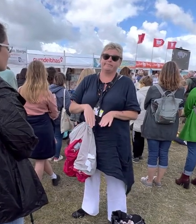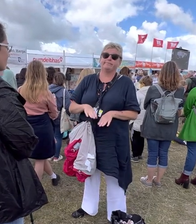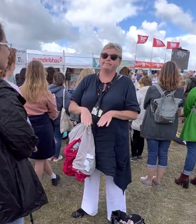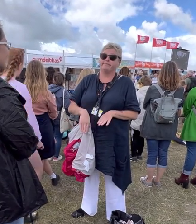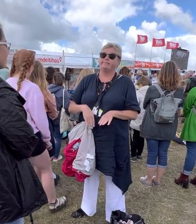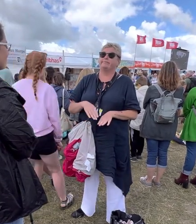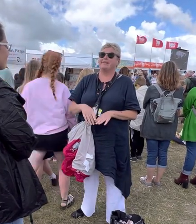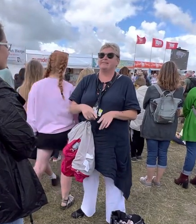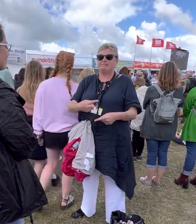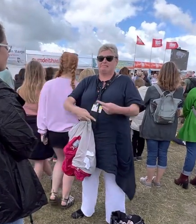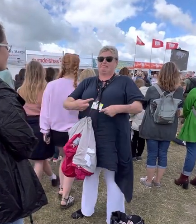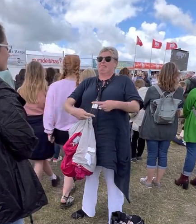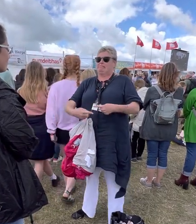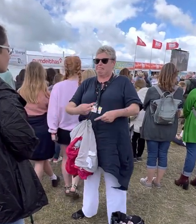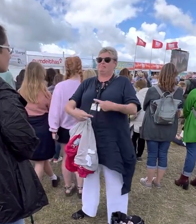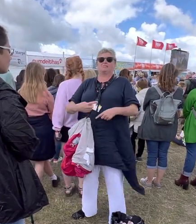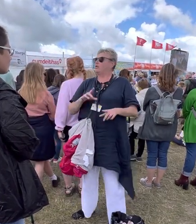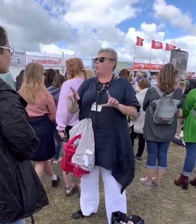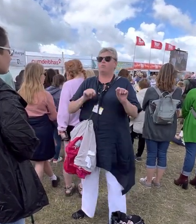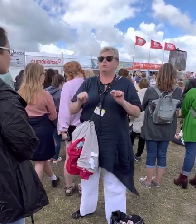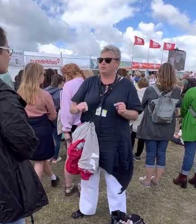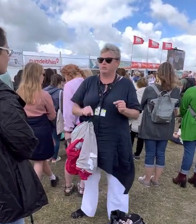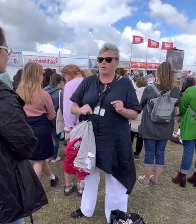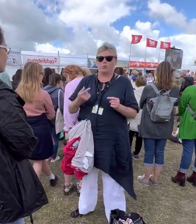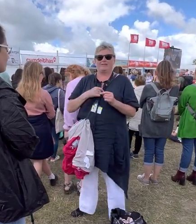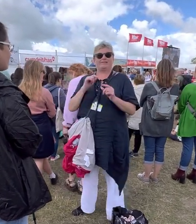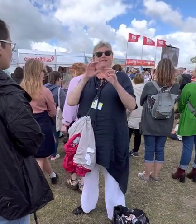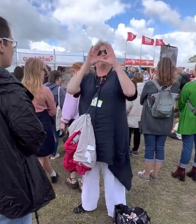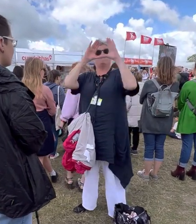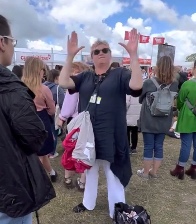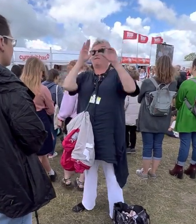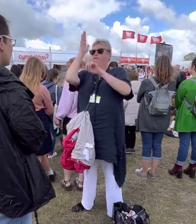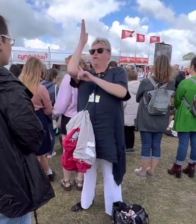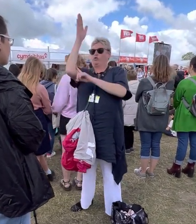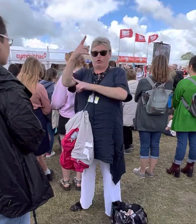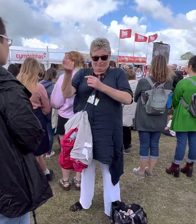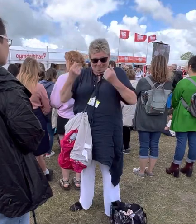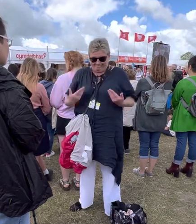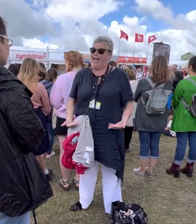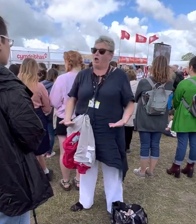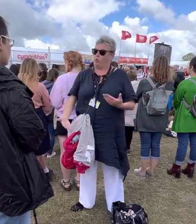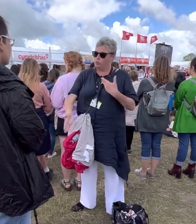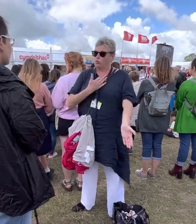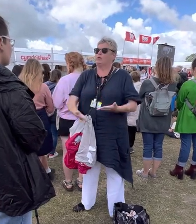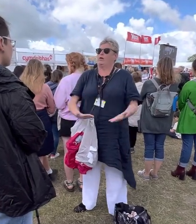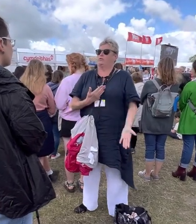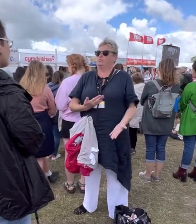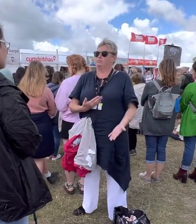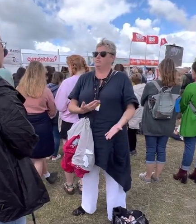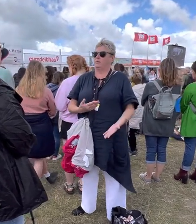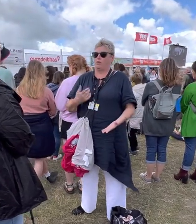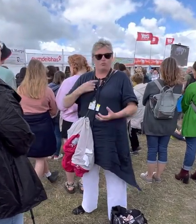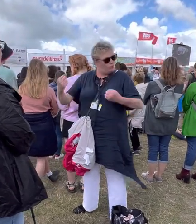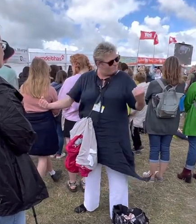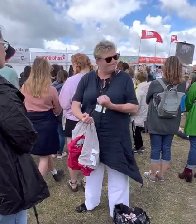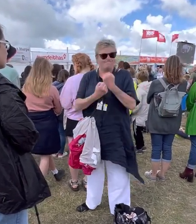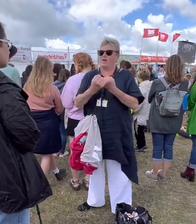opsiwn. Dewch yn ei roi ein dyfodol yn ein dwylo. A drwy rym y niferoedd gallwn cael